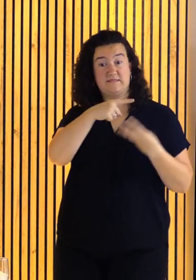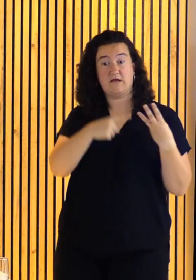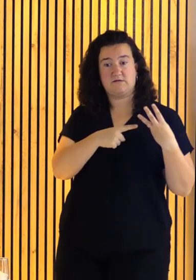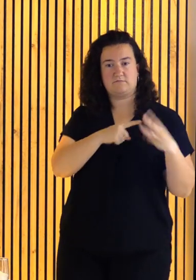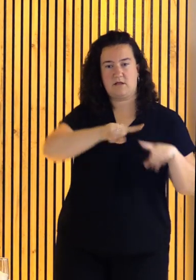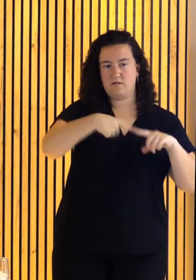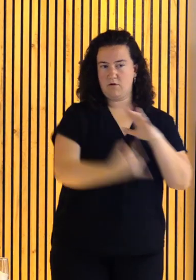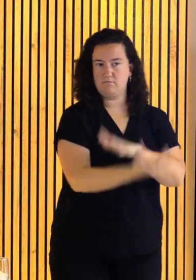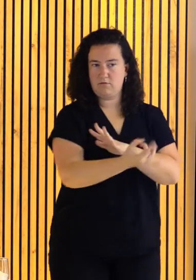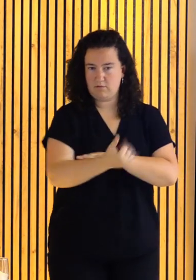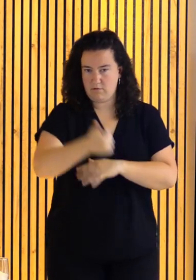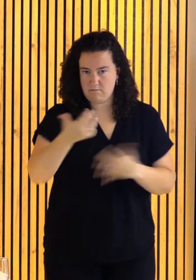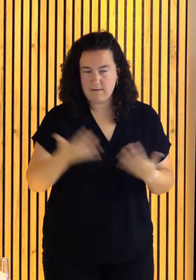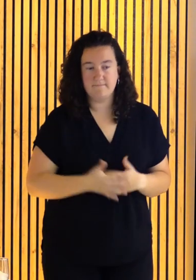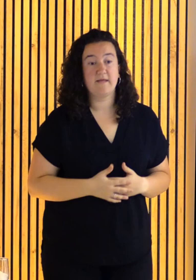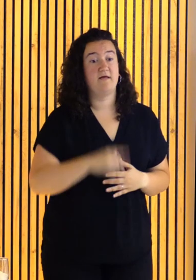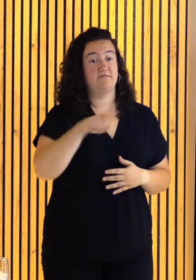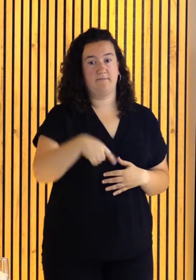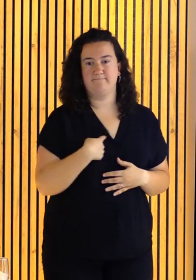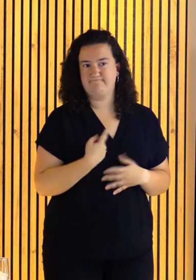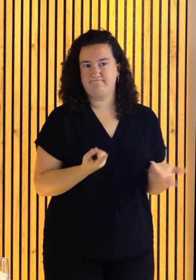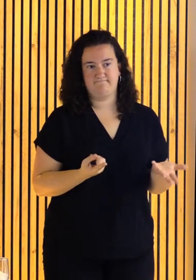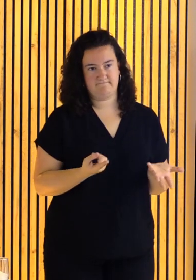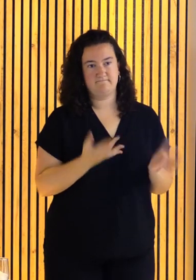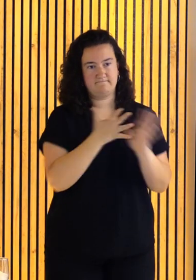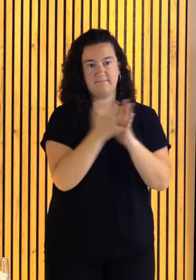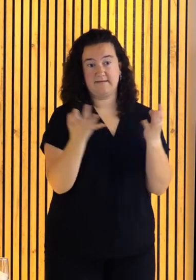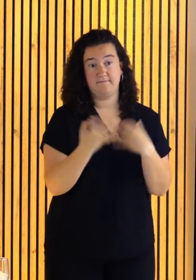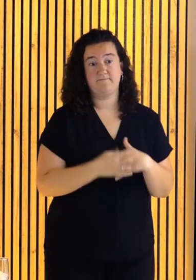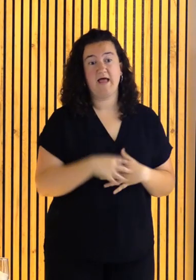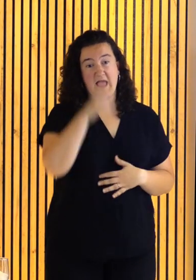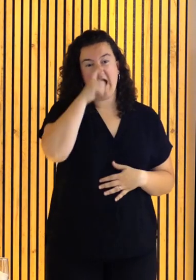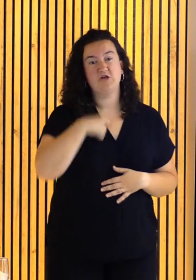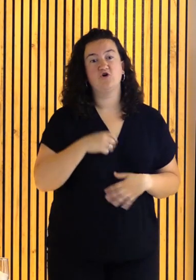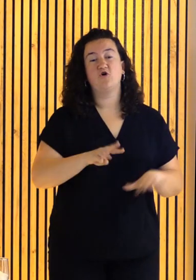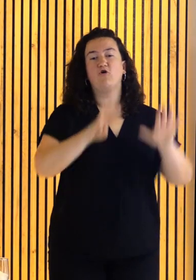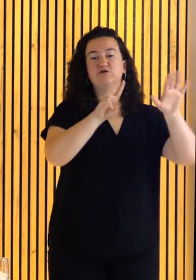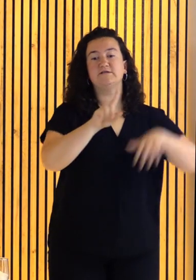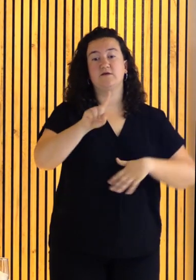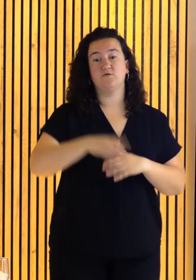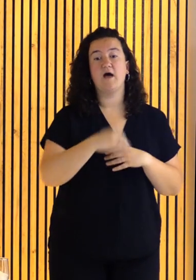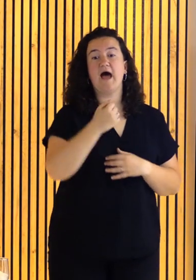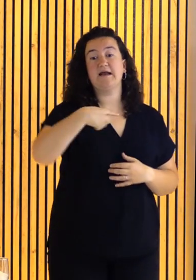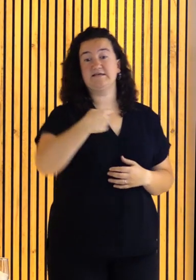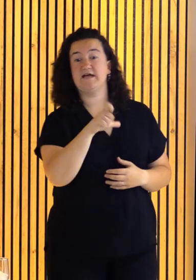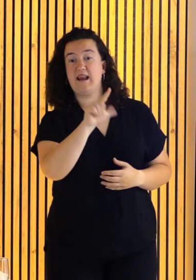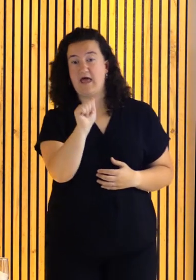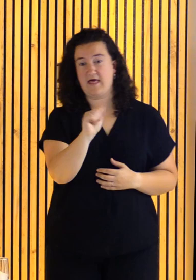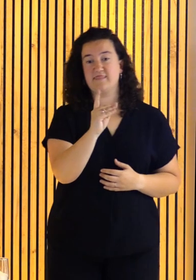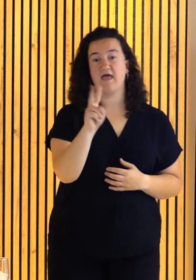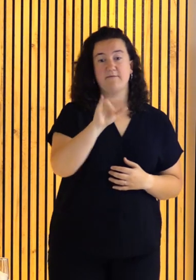eta, bueno, ezin aipatu gabe utzi, larrogeita batean Angela Davisek idatzitako emakumeak arraza eta